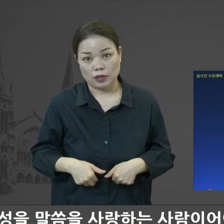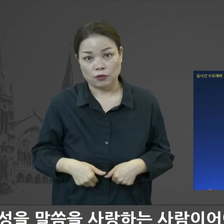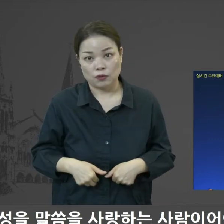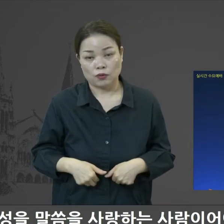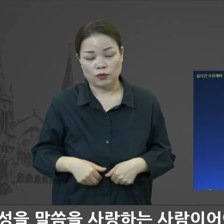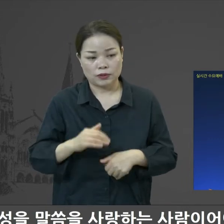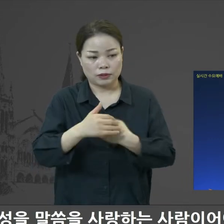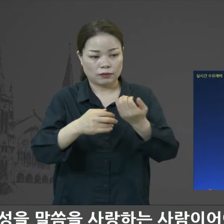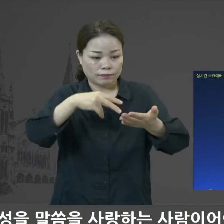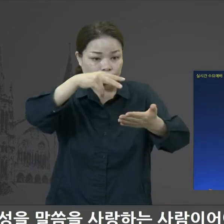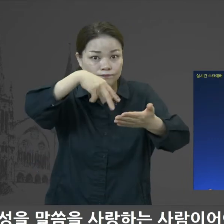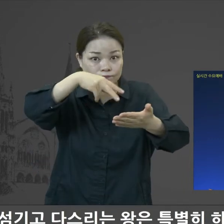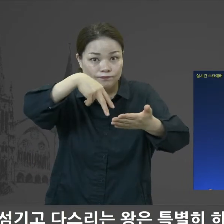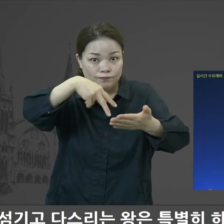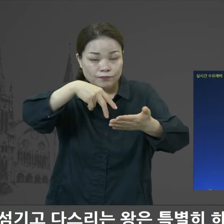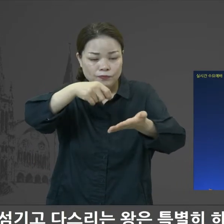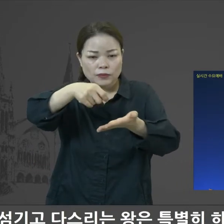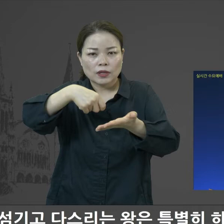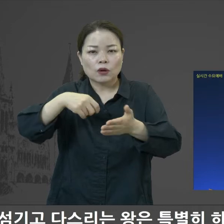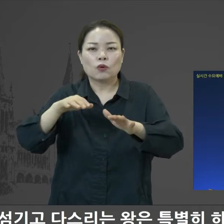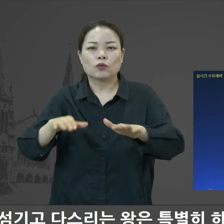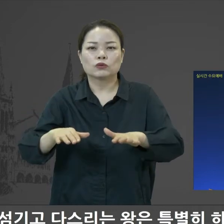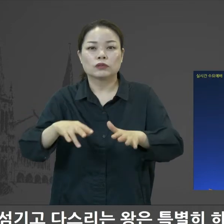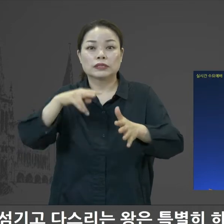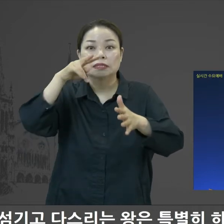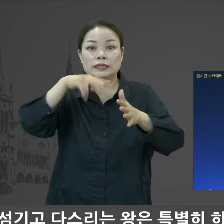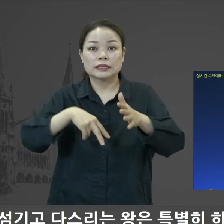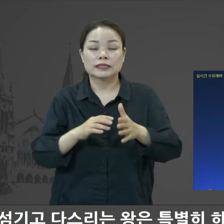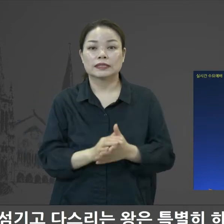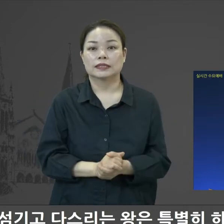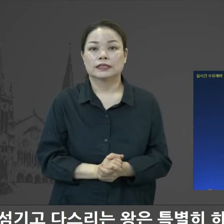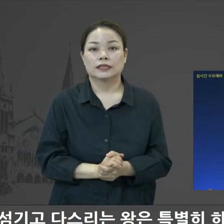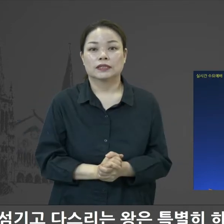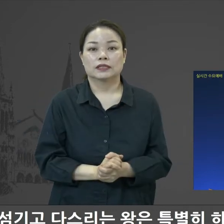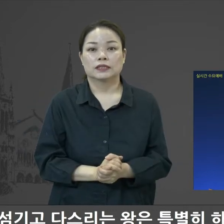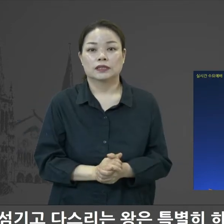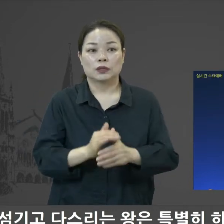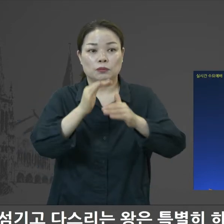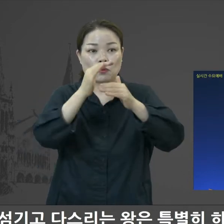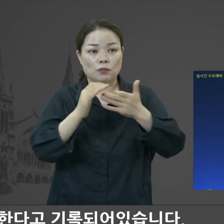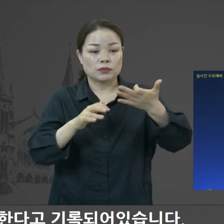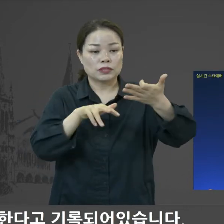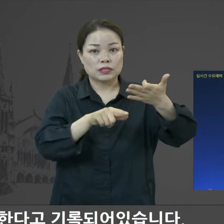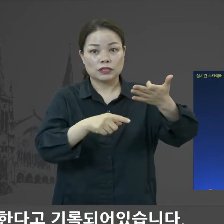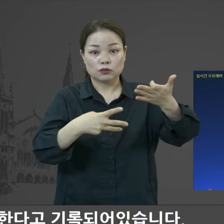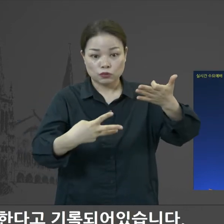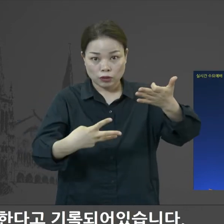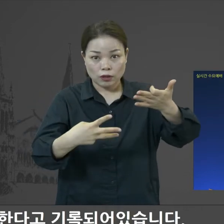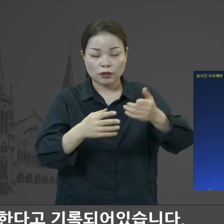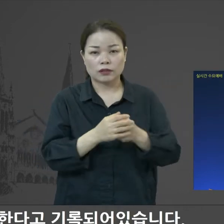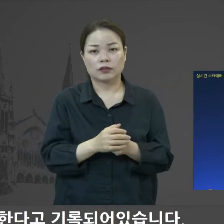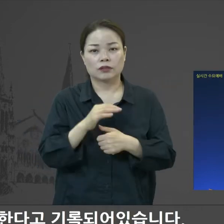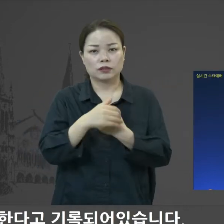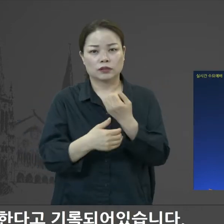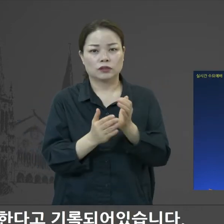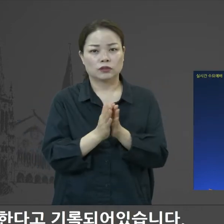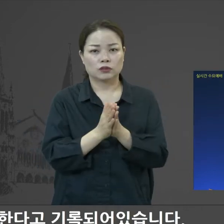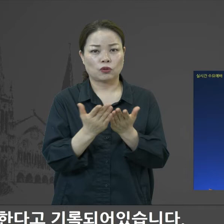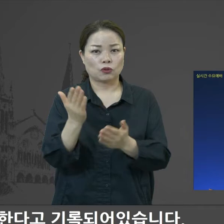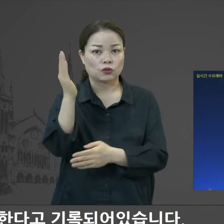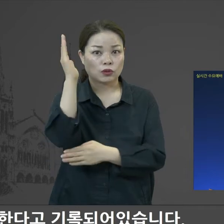성경은 기록하고 있습니다. 그럼 오늘 우리가 읽은 본문 19절부터는 오늘 설교의 제목과